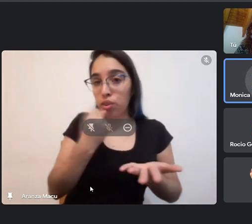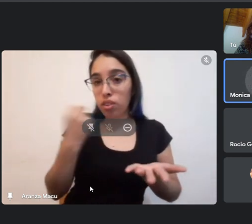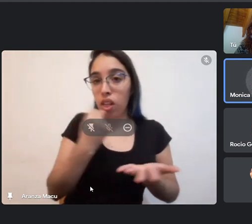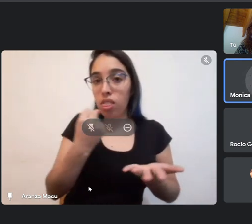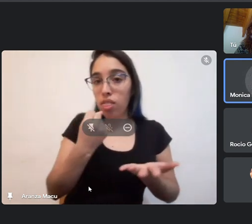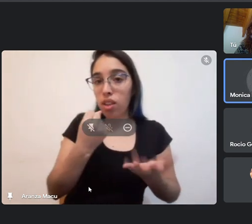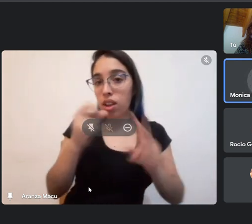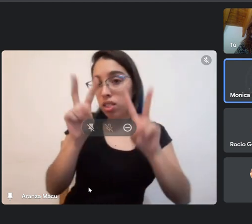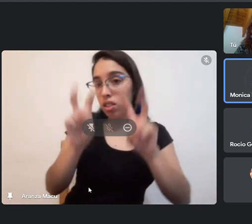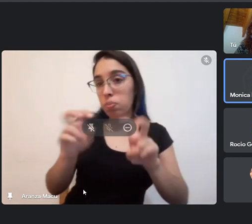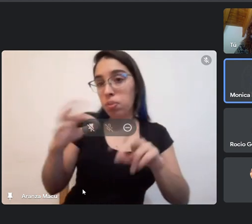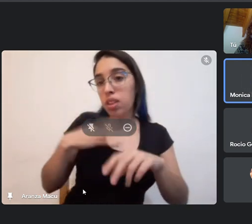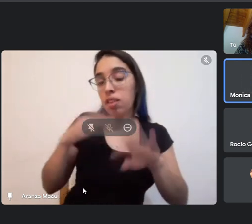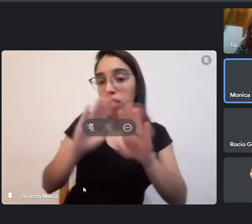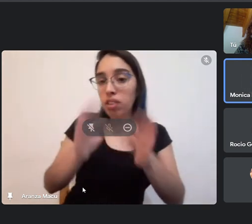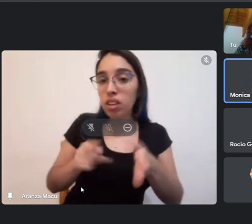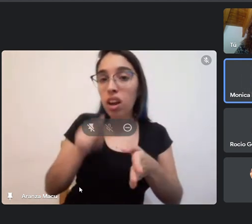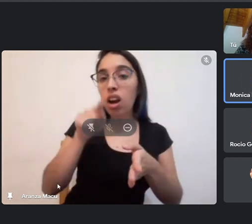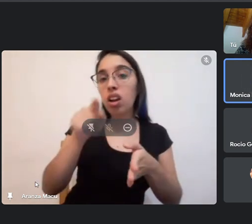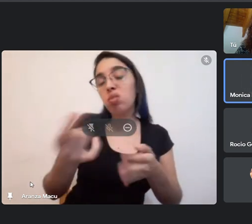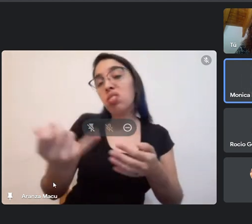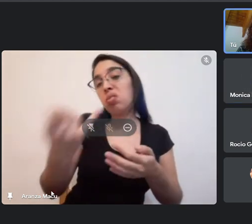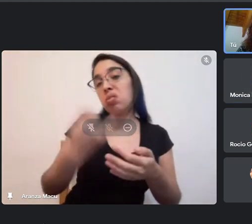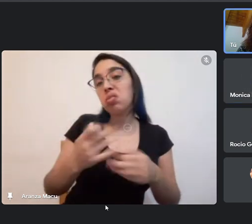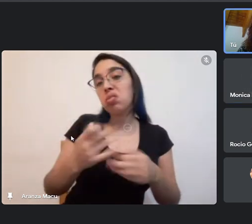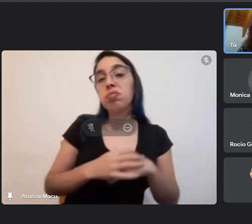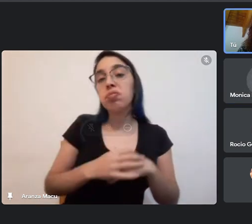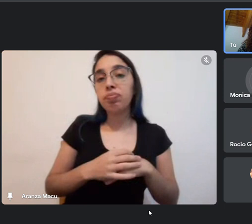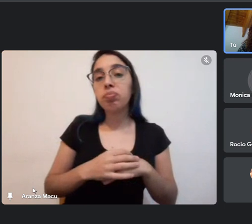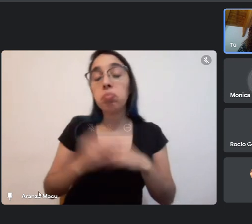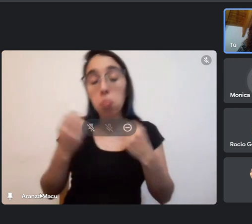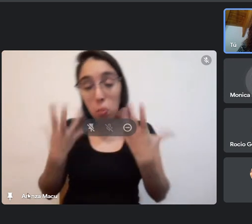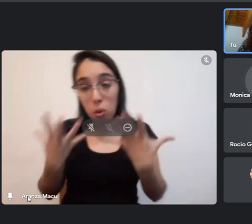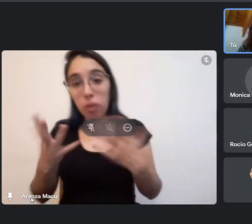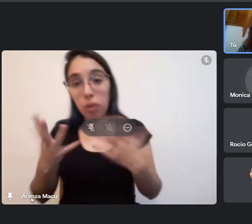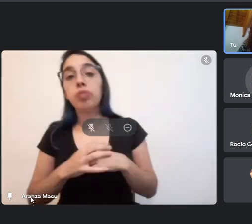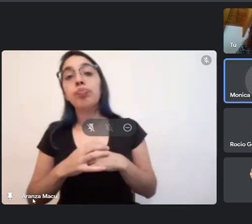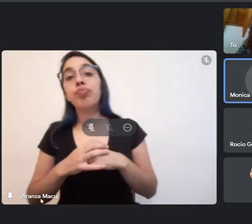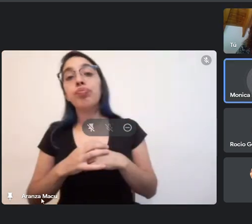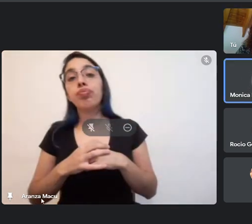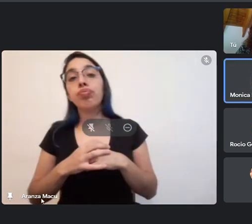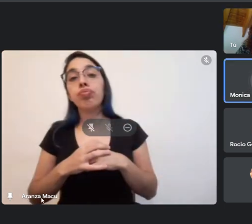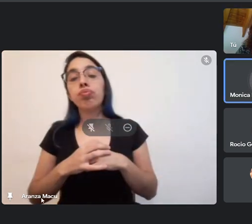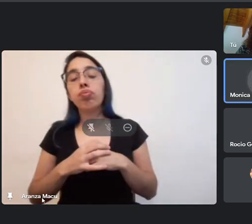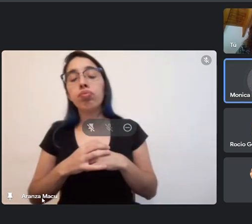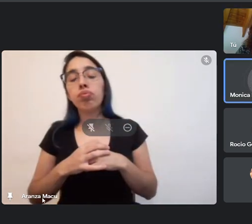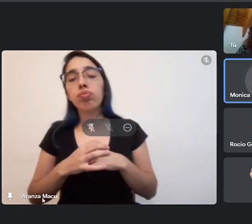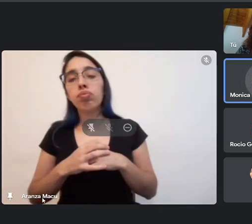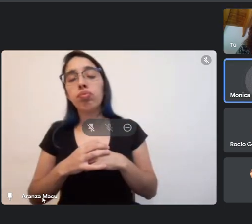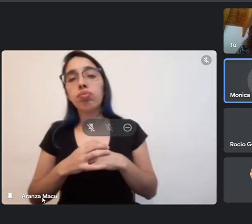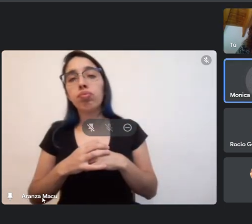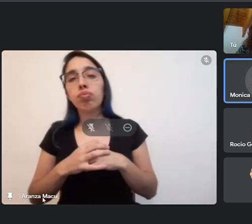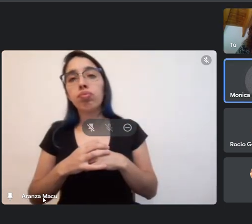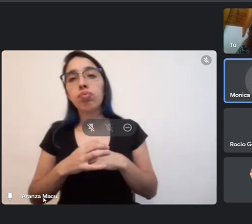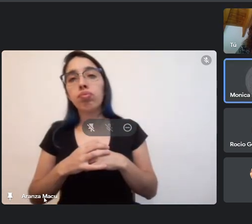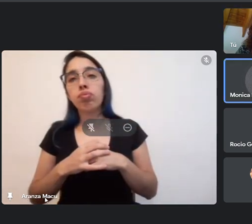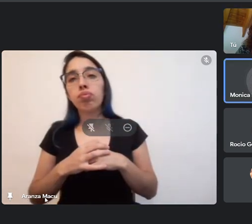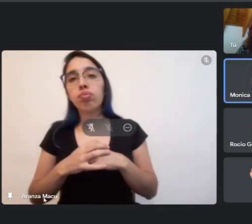la posibilidad. Bien. Bueno, entonces a las Mientras 10:30. vos estás. A la clase voy a ir